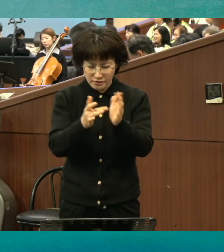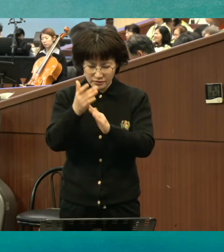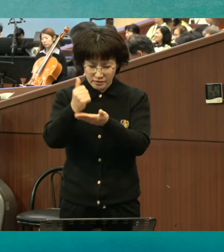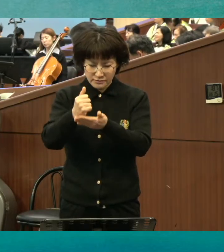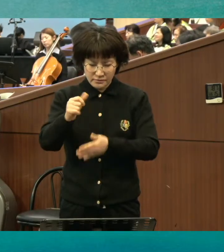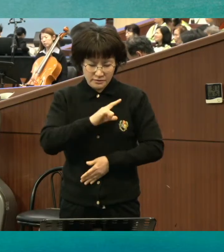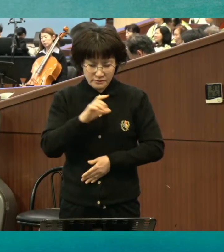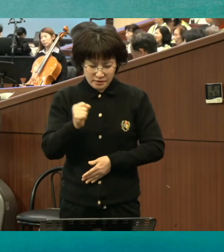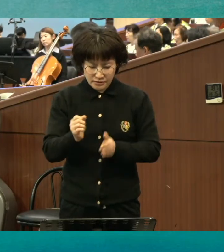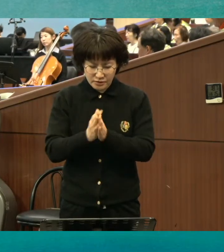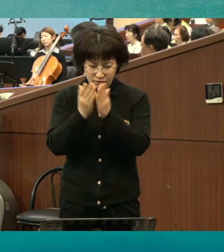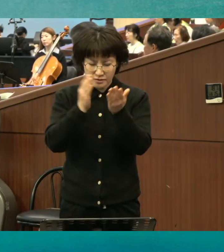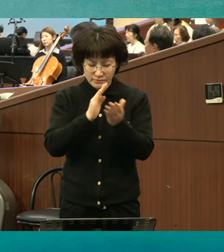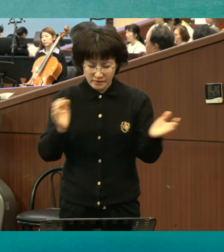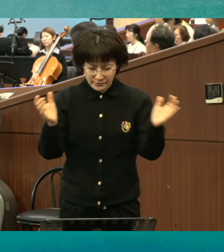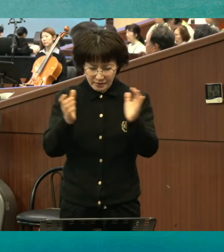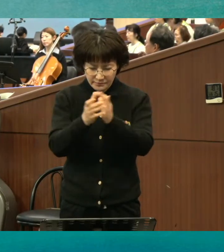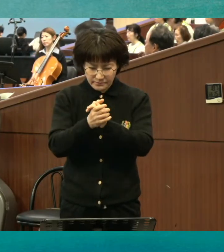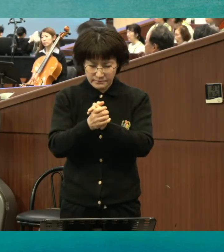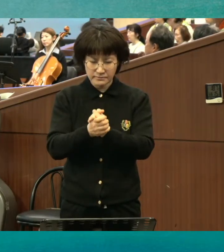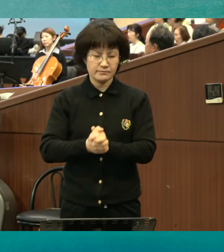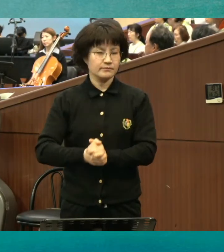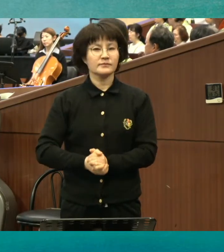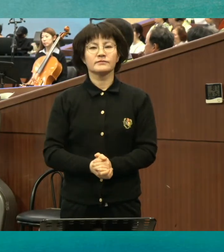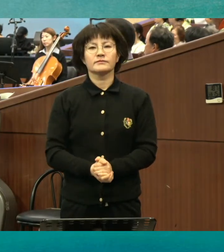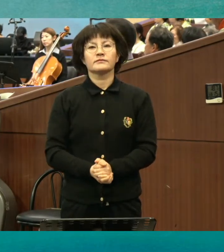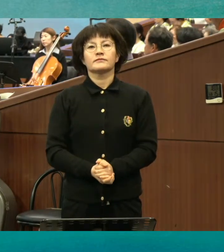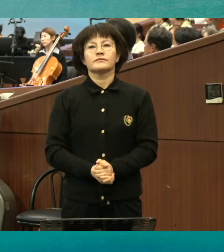이름으로 기도하옵나이다. 아멘.